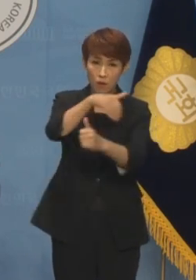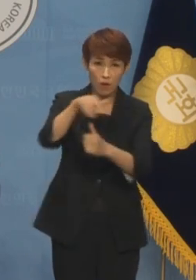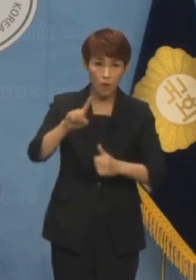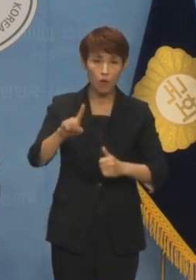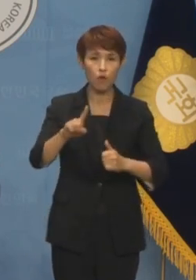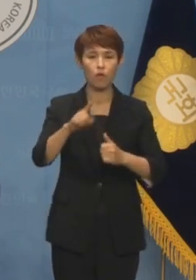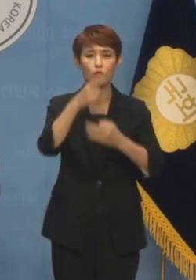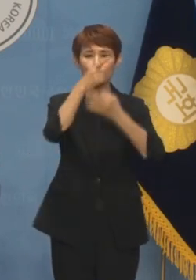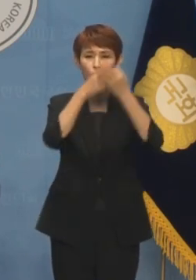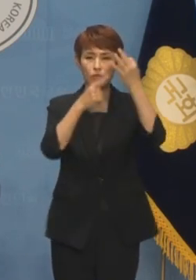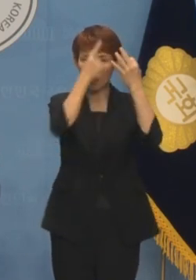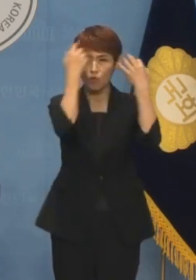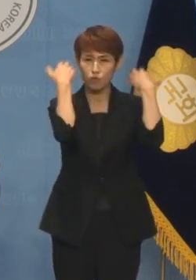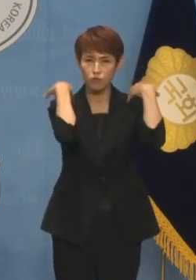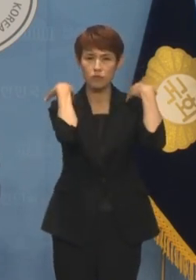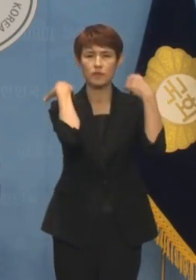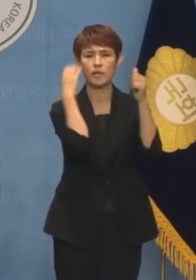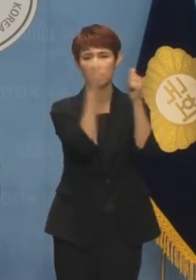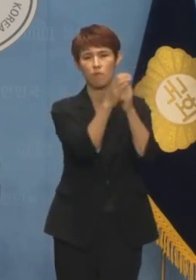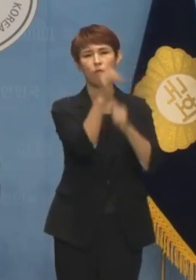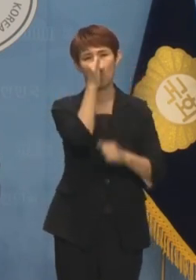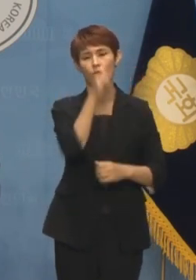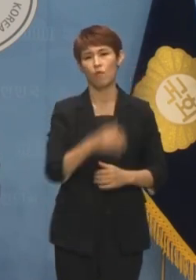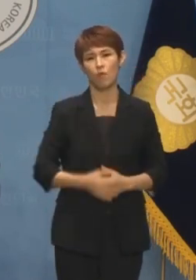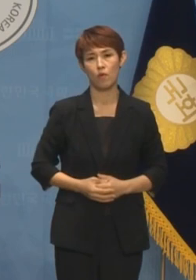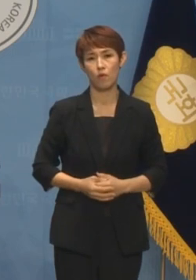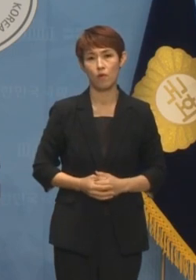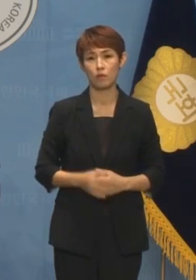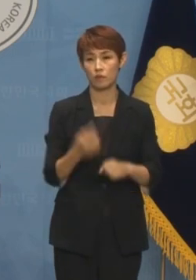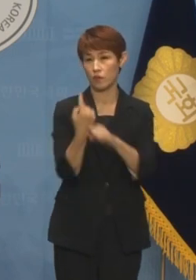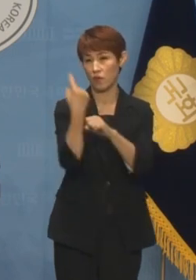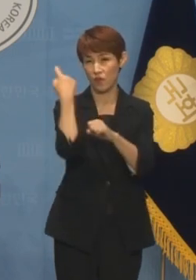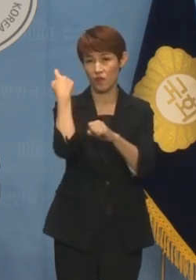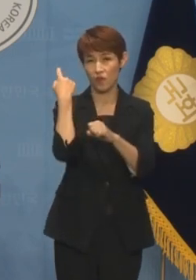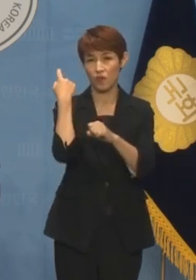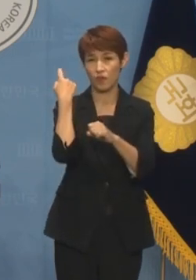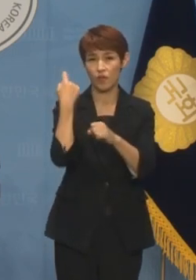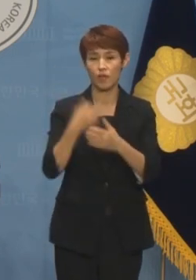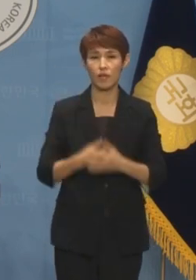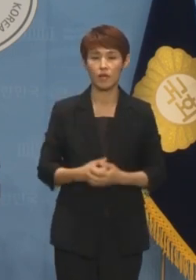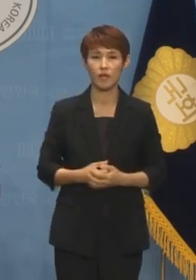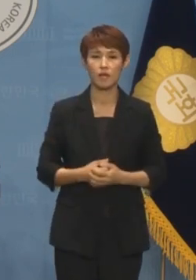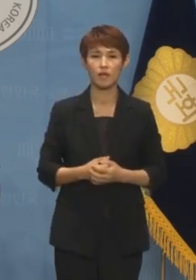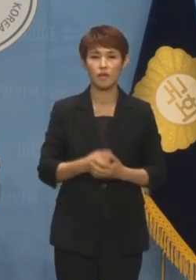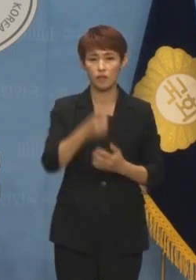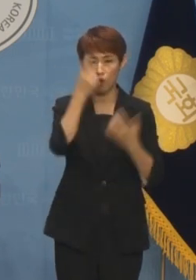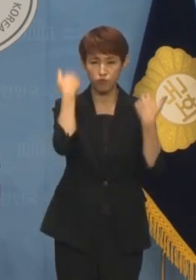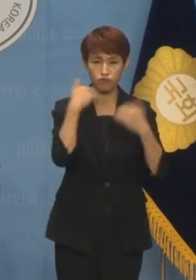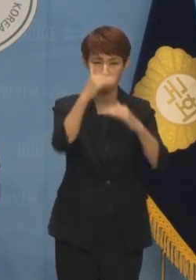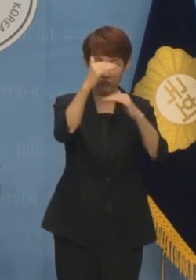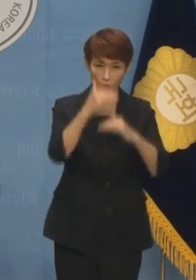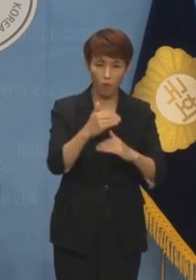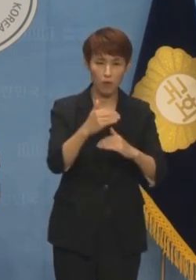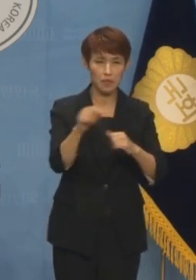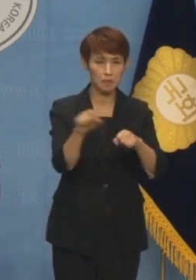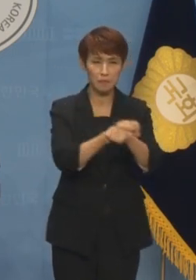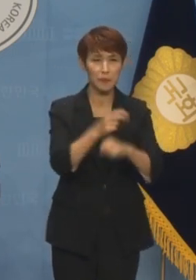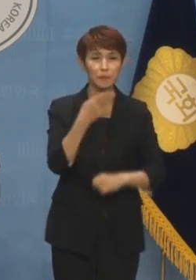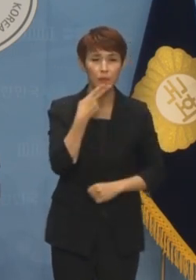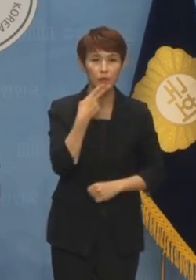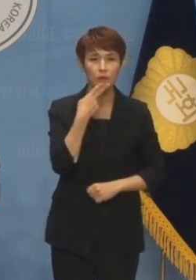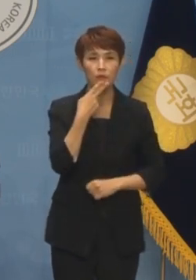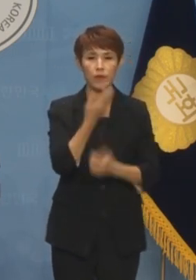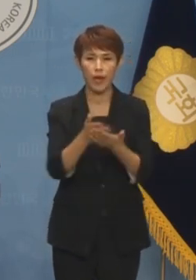윤석열 정부에도 책임이 있습니다. 지난해에 맹탕 정부안을 내면서 개혁을